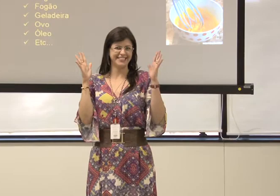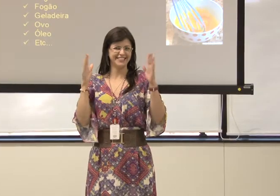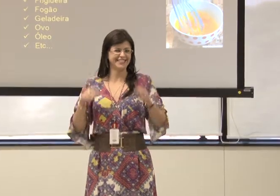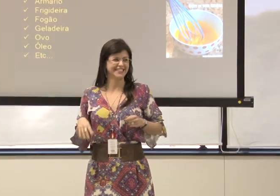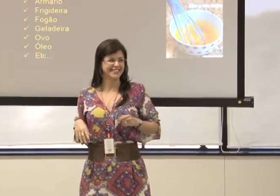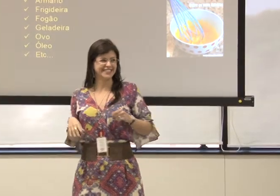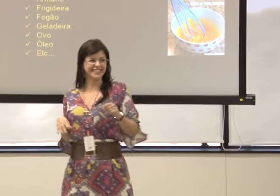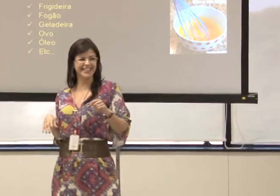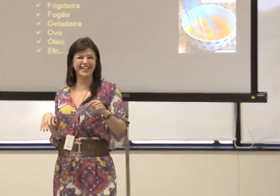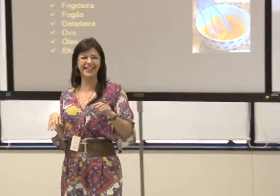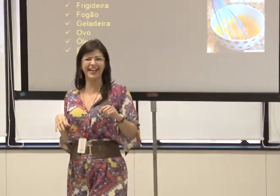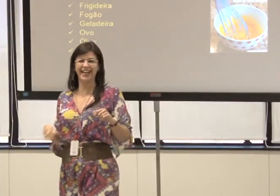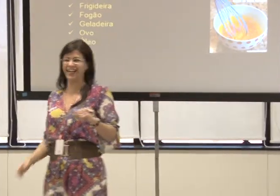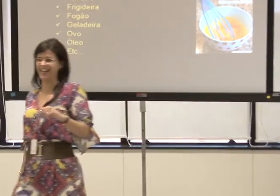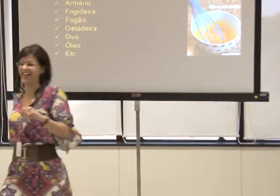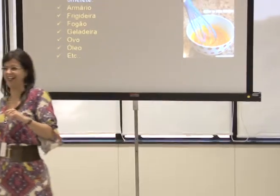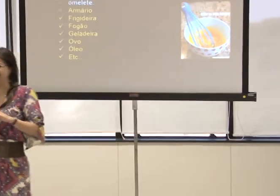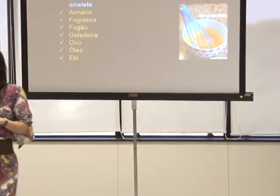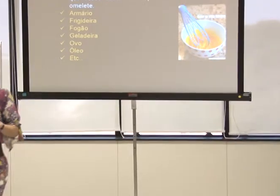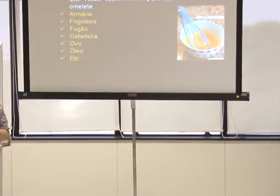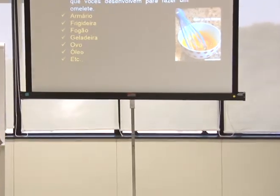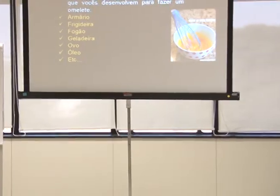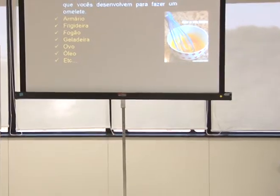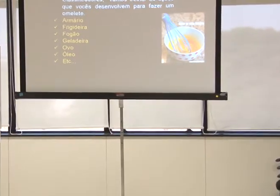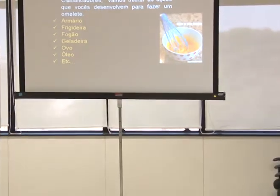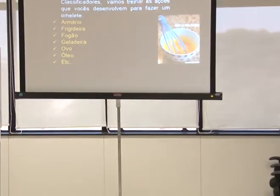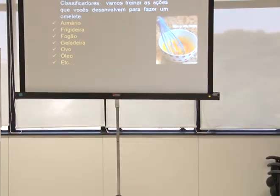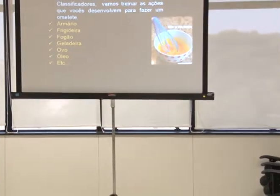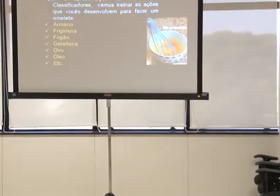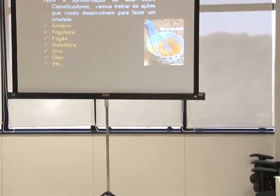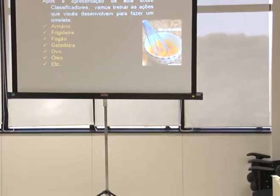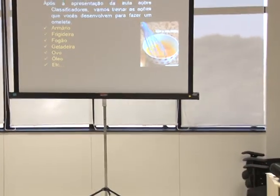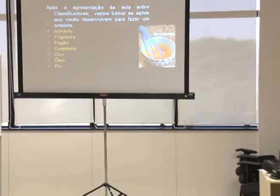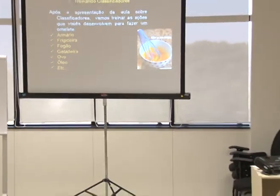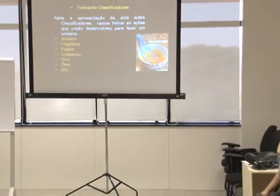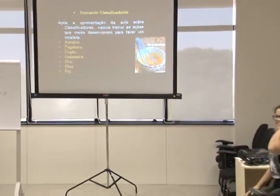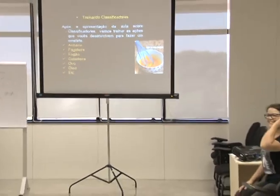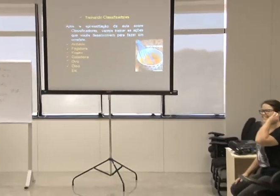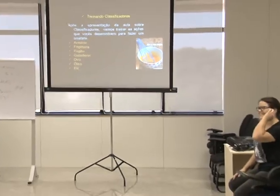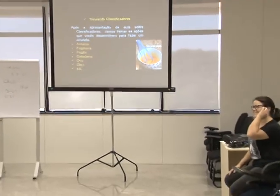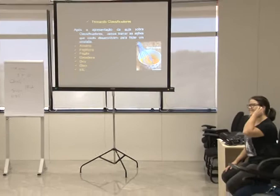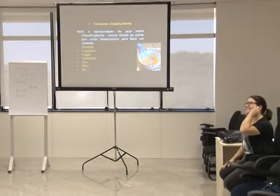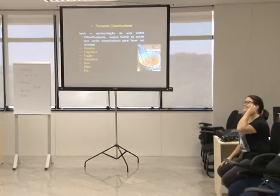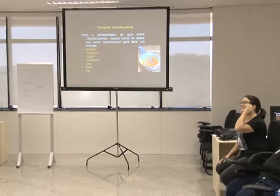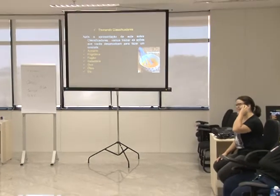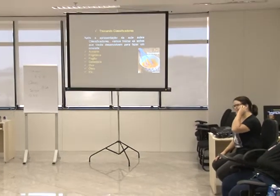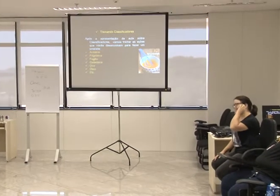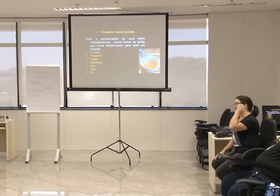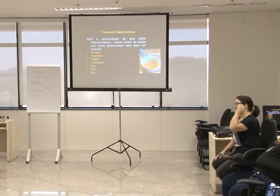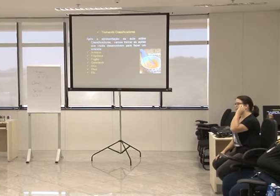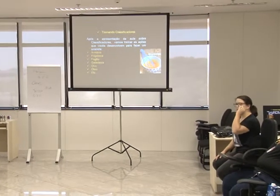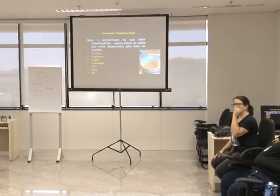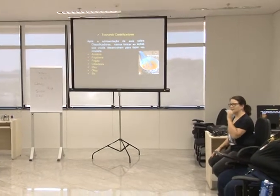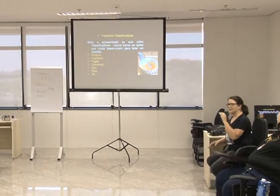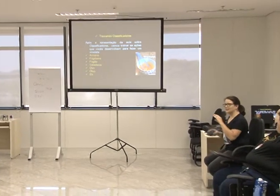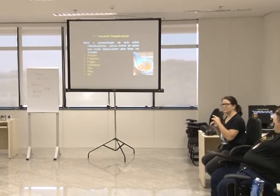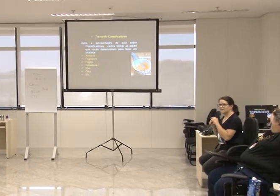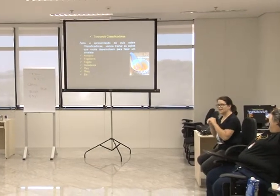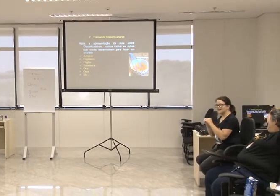Nem oferece. Igual eu também. Pode rolar, sim. Tapioca nem dá tempo, né? Você